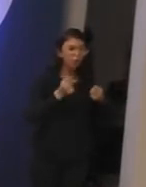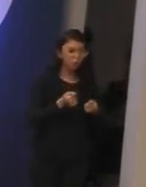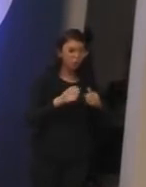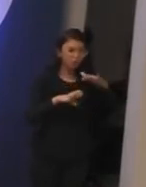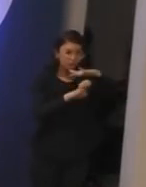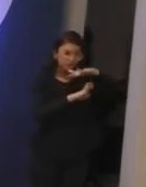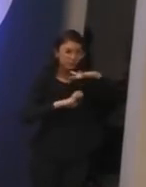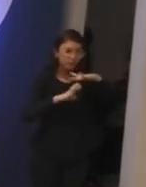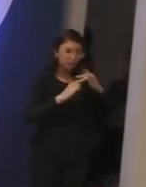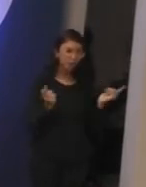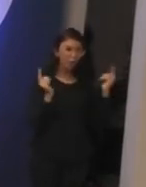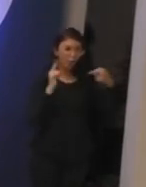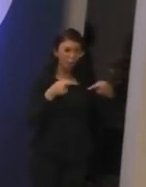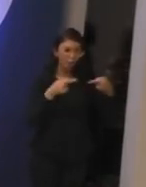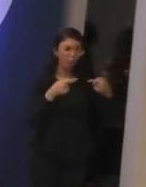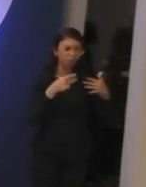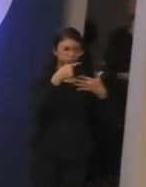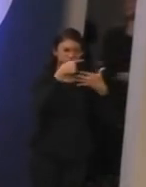nesta categoria. São elas.